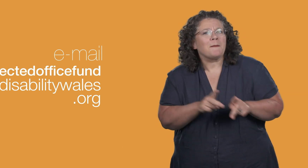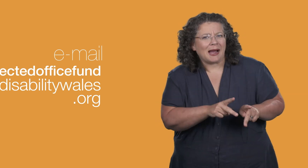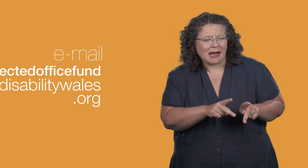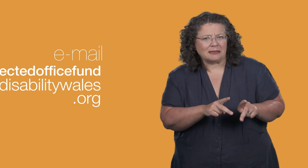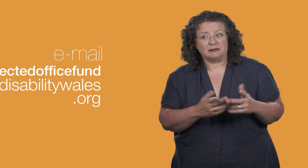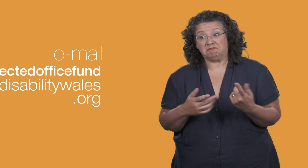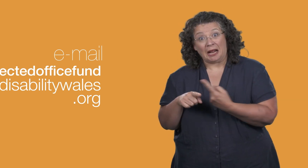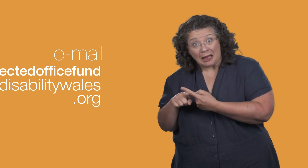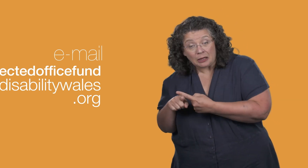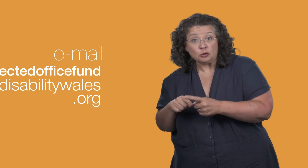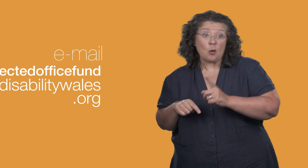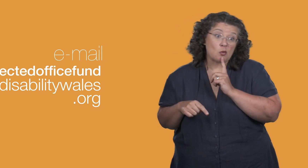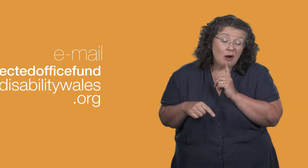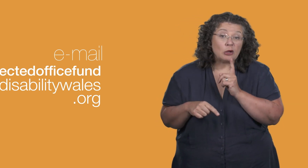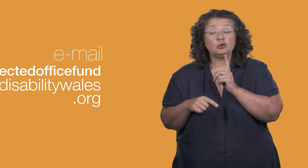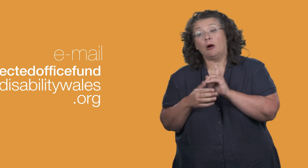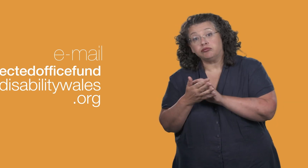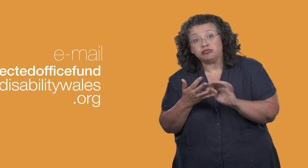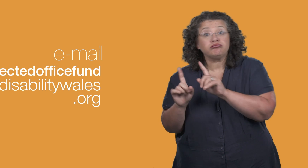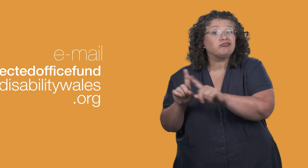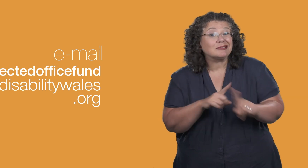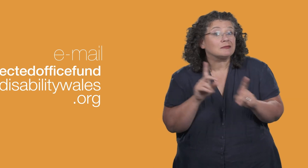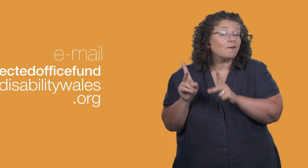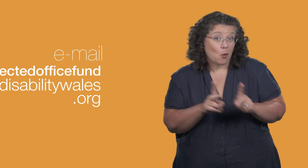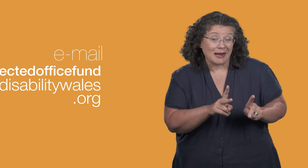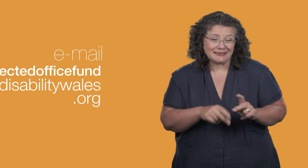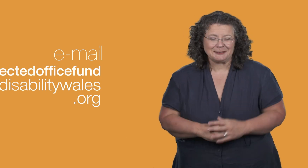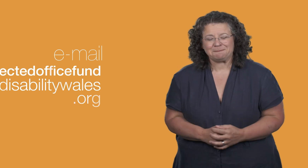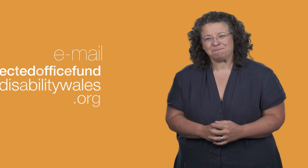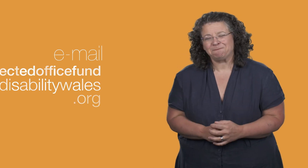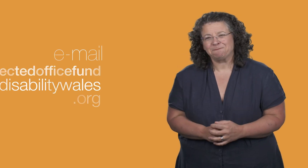electedofficefund@disabilitywales.org am ffurflen gais yn y fformat sydd ei angen arnoch.